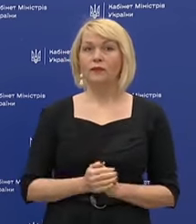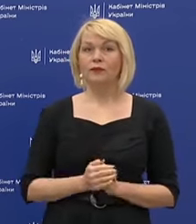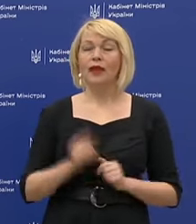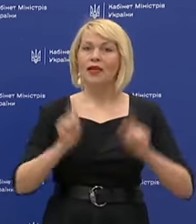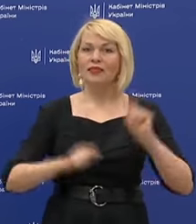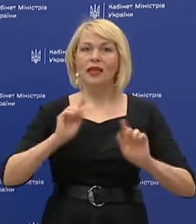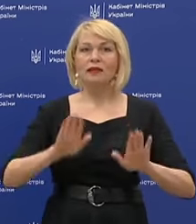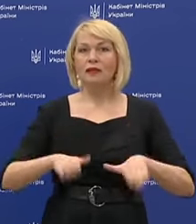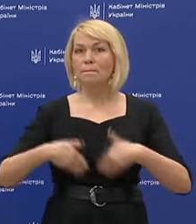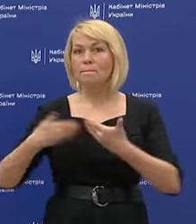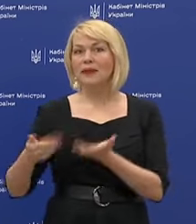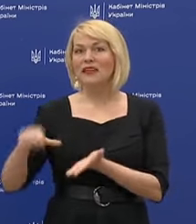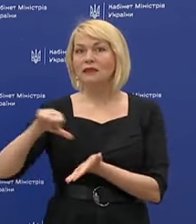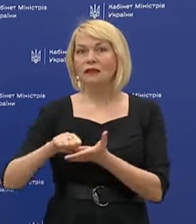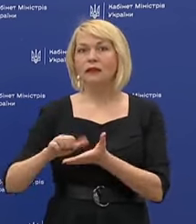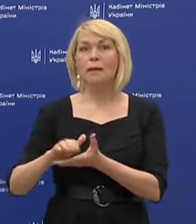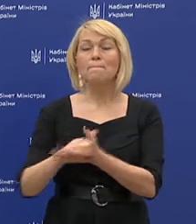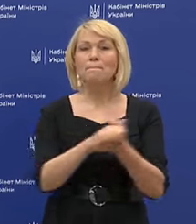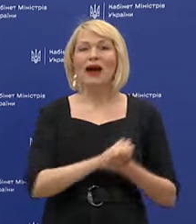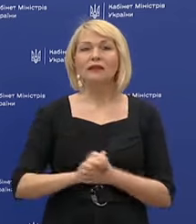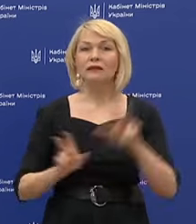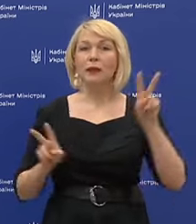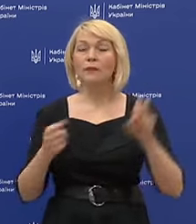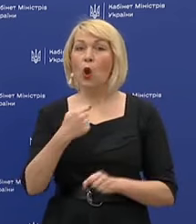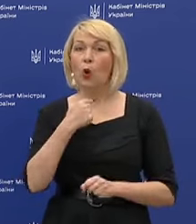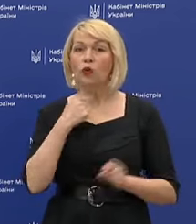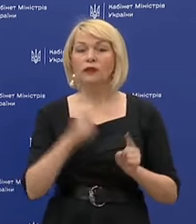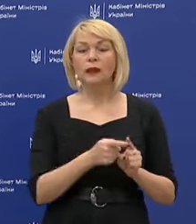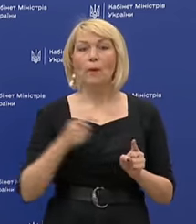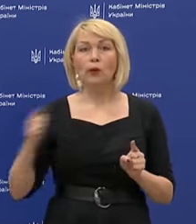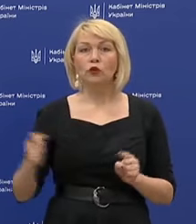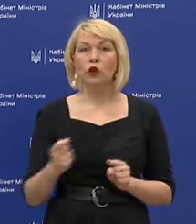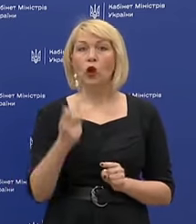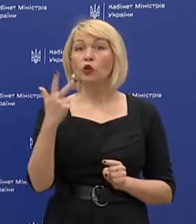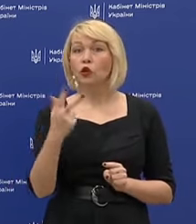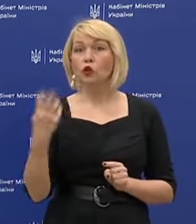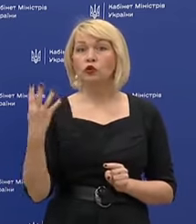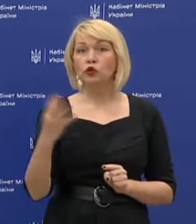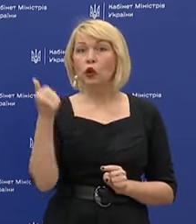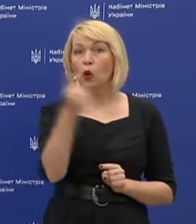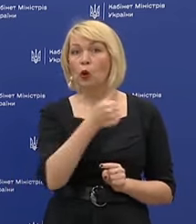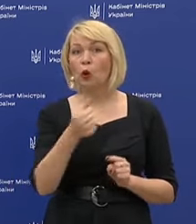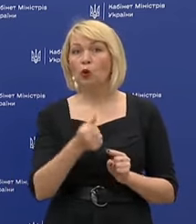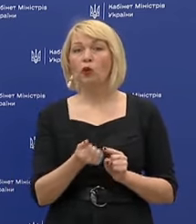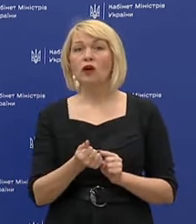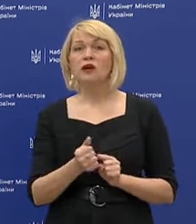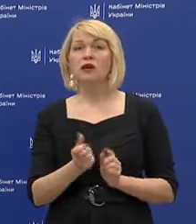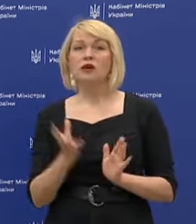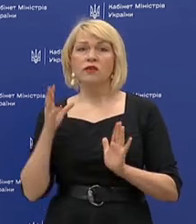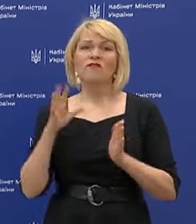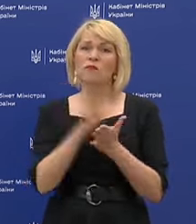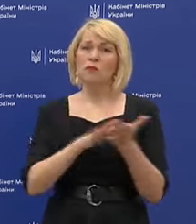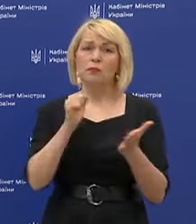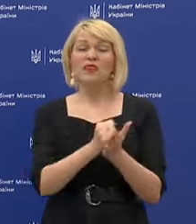Деякі представники партії «Голос» протягом 3-4 років просто вбивали українську